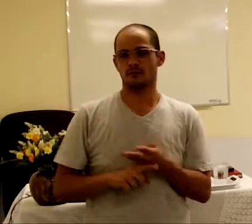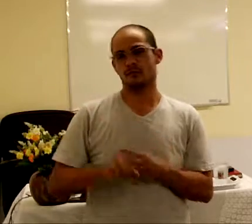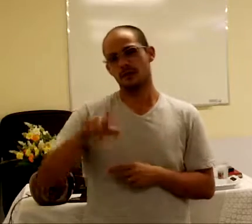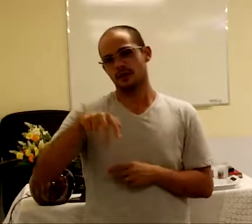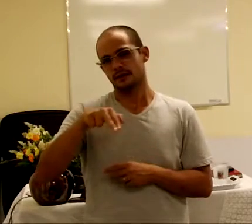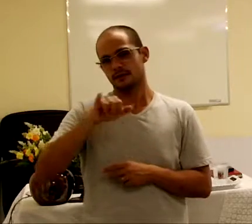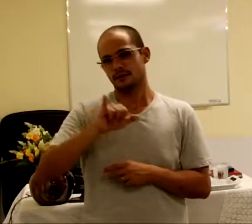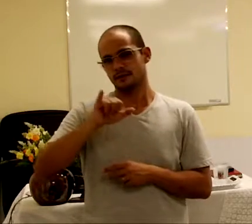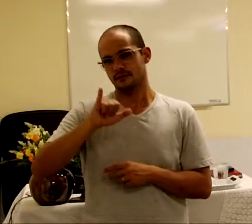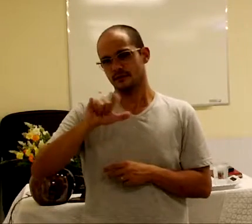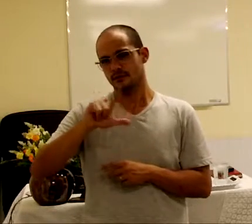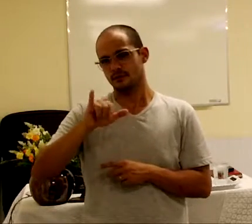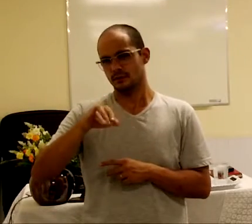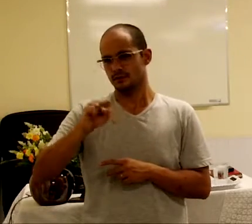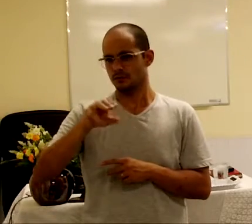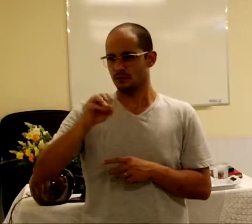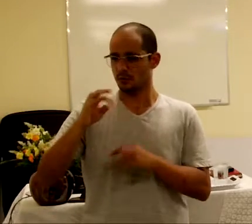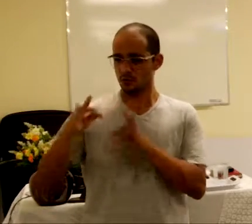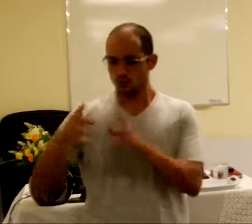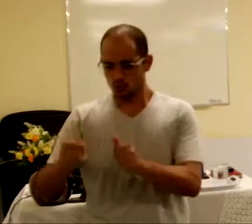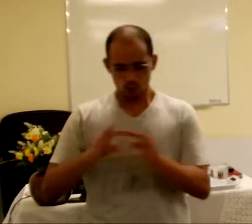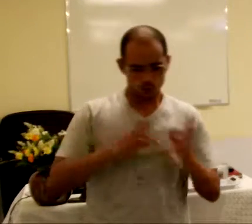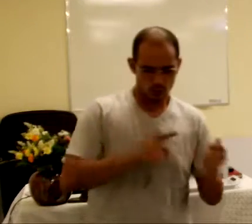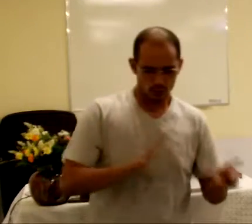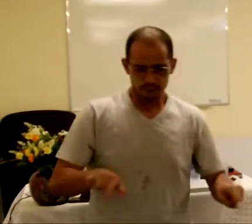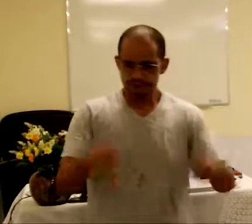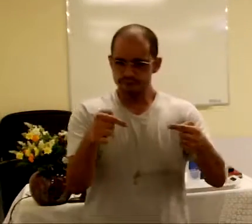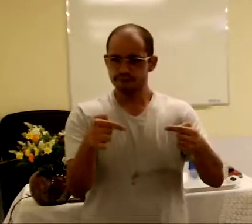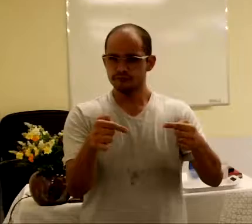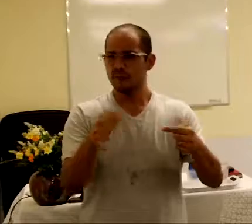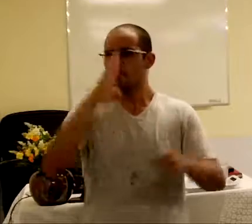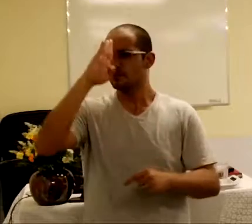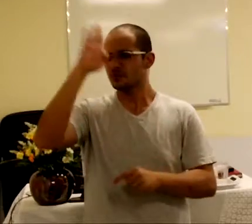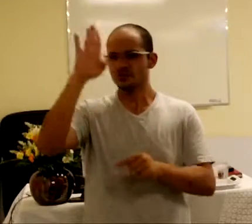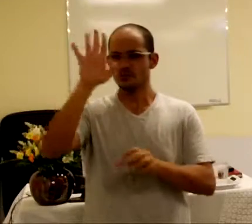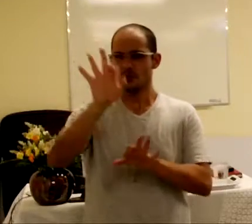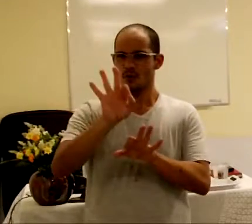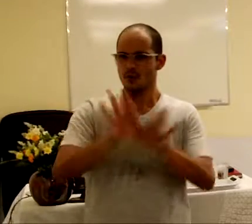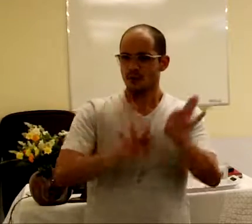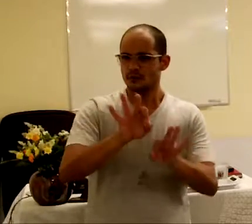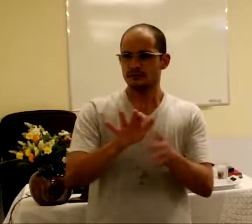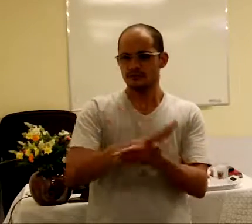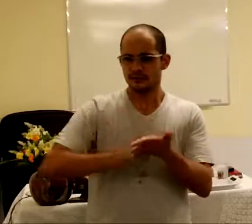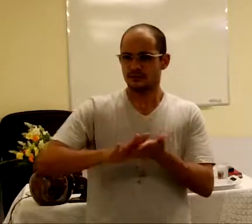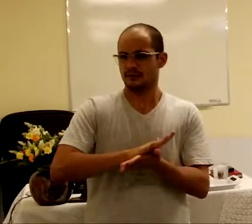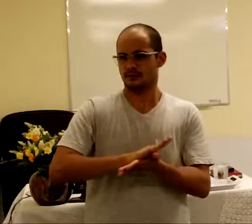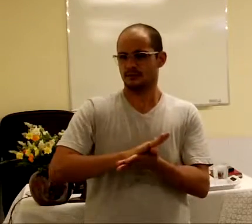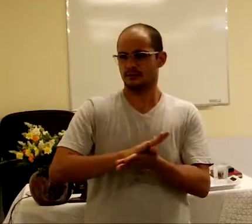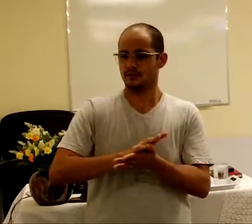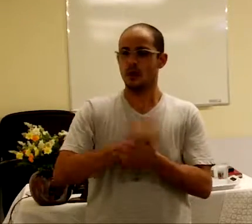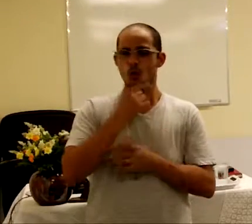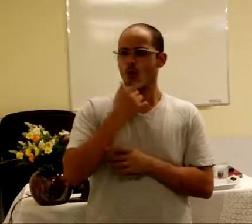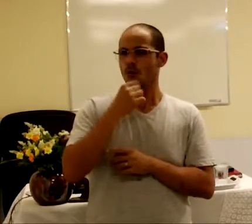É todos contra todos. Não precisa, não tem princípio, não tem ordem, não tem nada. É o niilismo. Kardec fala lá no início